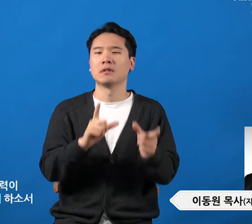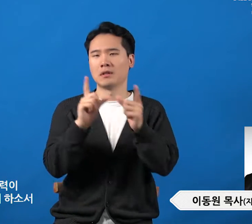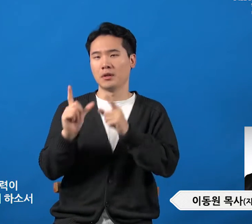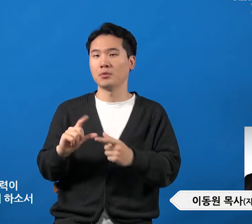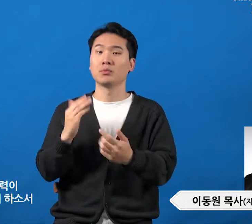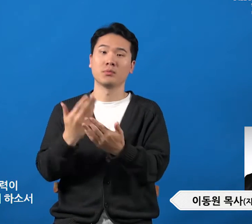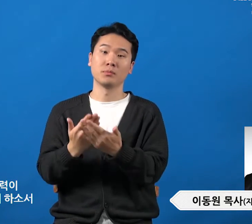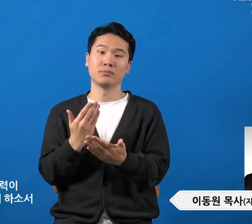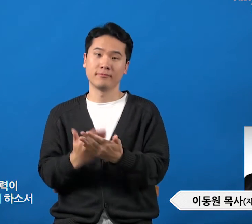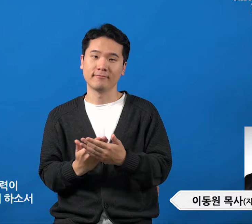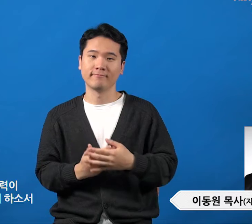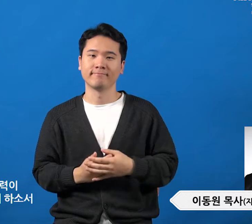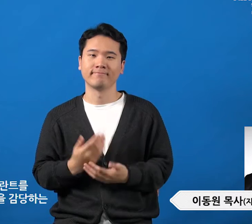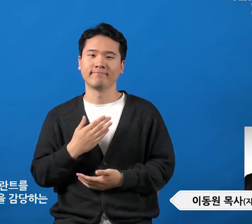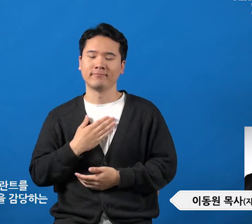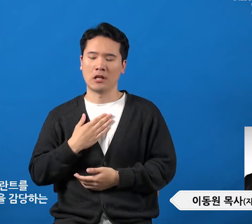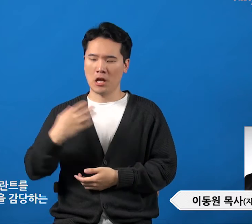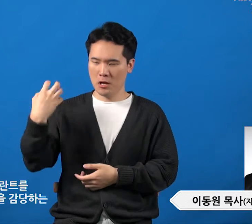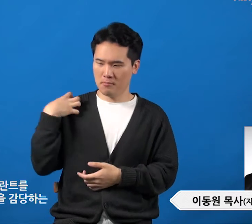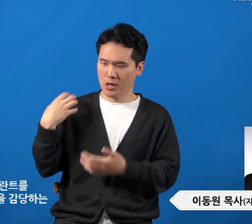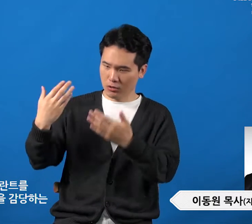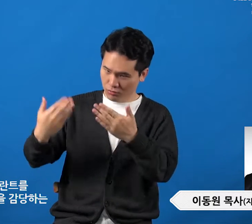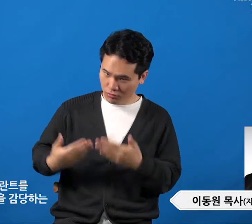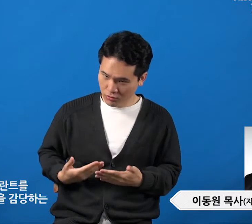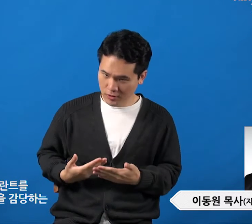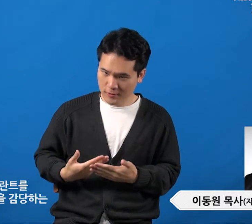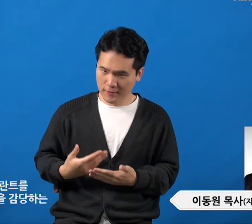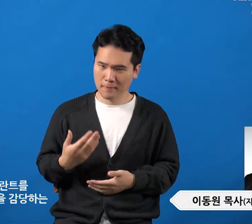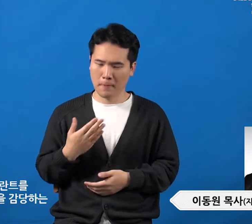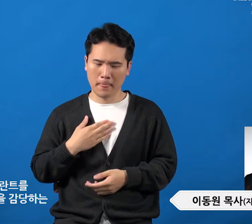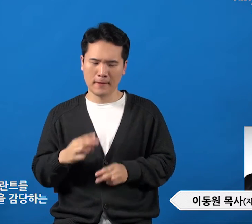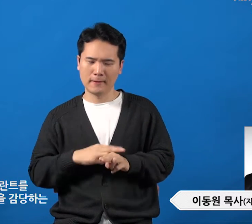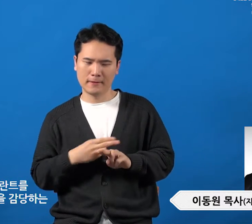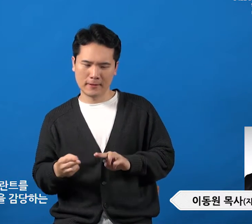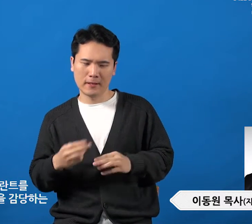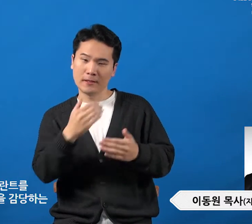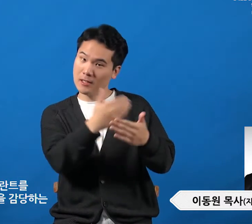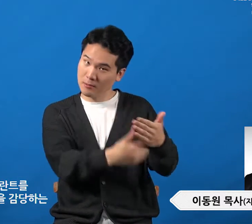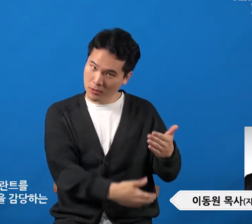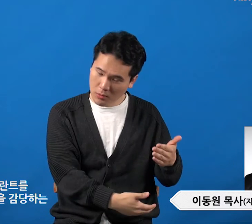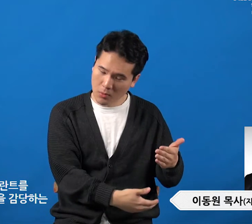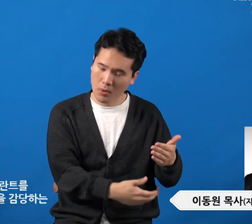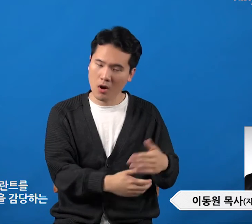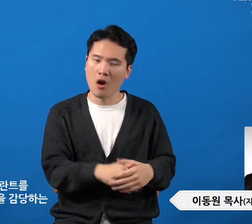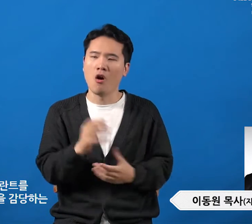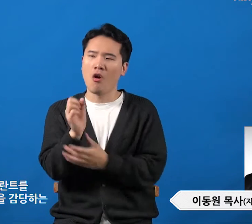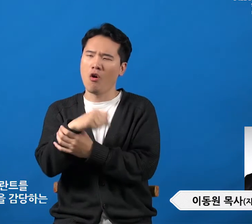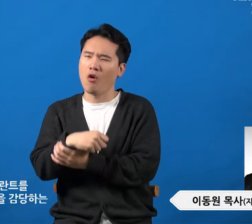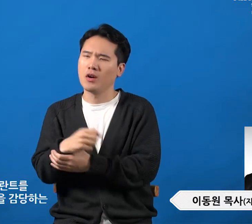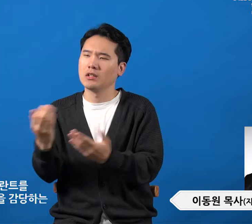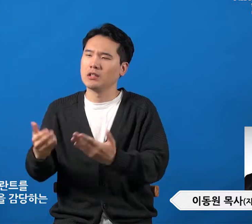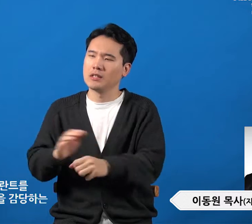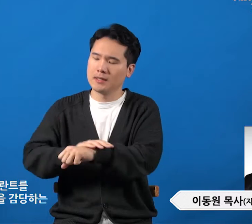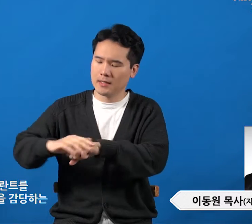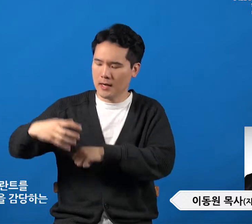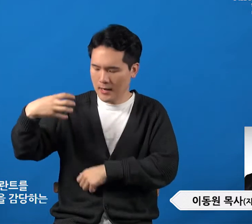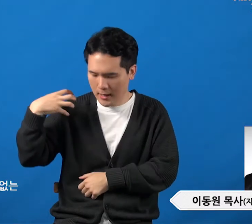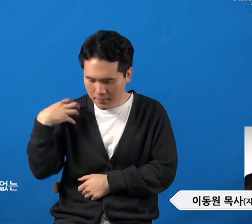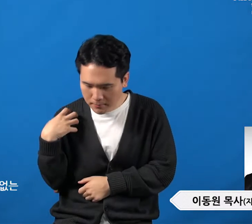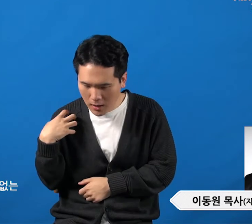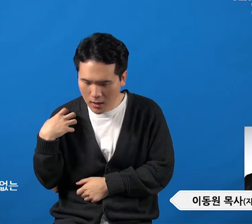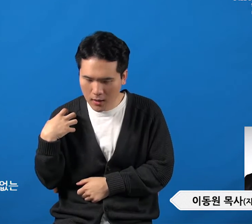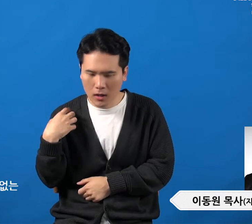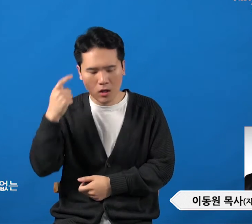하소서. 나의 삶에 맡겨주신 탤런트를 남기고 허락하신 사명을 감당하는